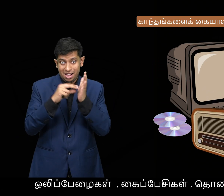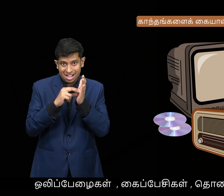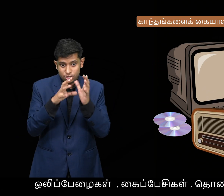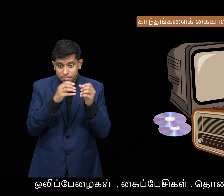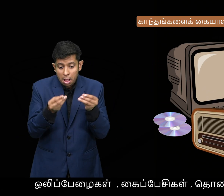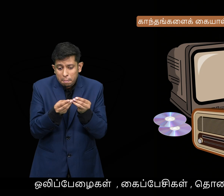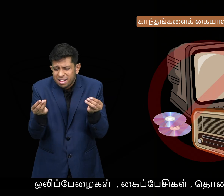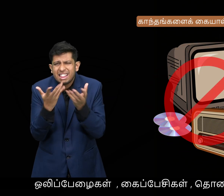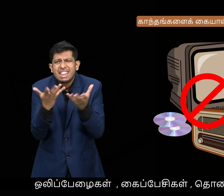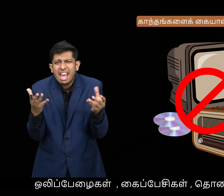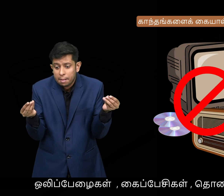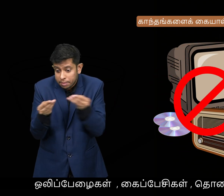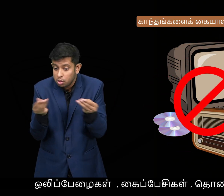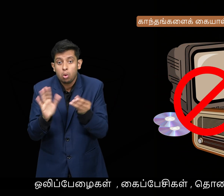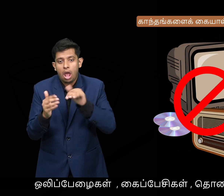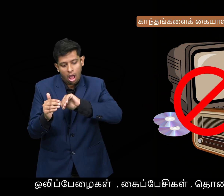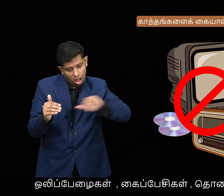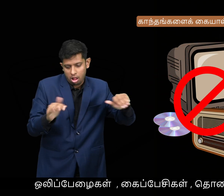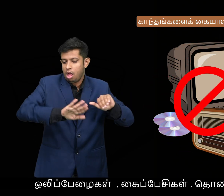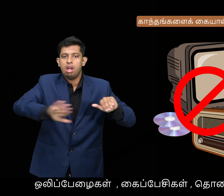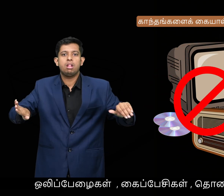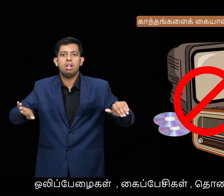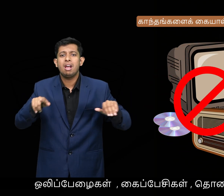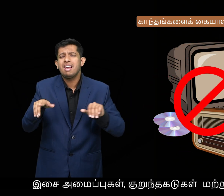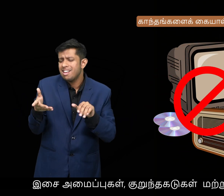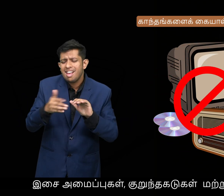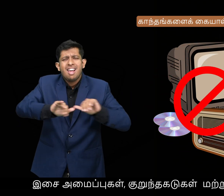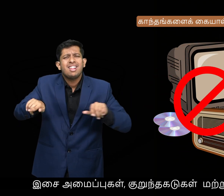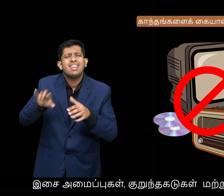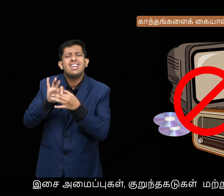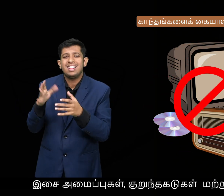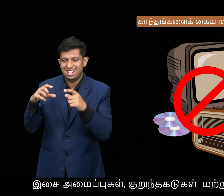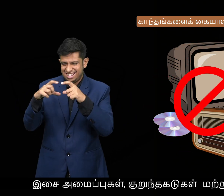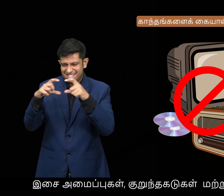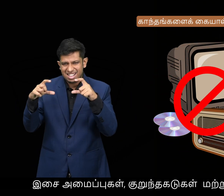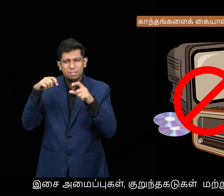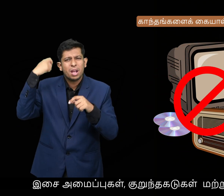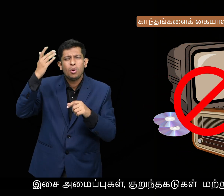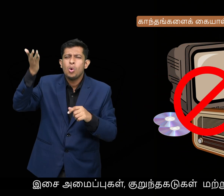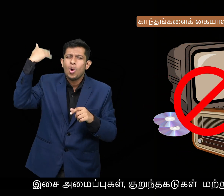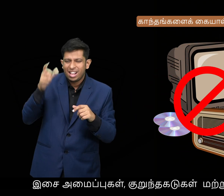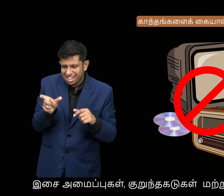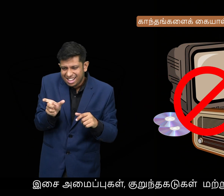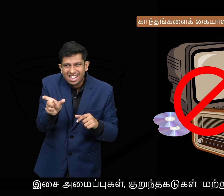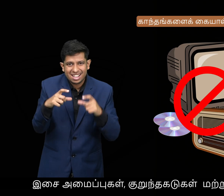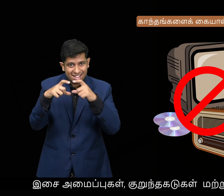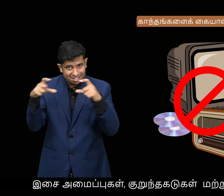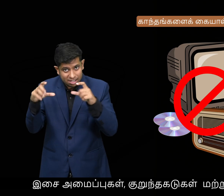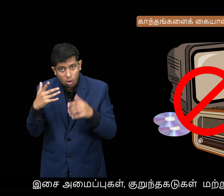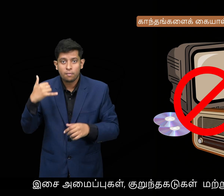ஒளிப்பேழைகள், கைபேசிகள், தொலைக்காட்சி, இசை அமைப்புகள், குறுந்தகடுகள் மற்றும் கணினி